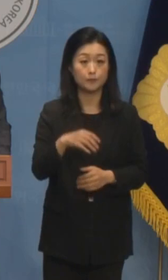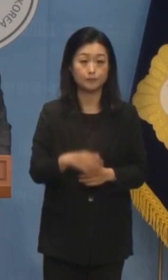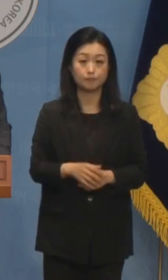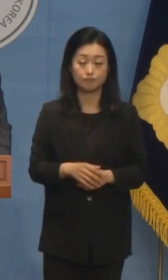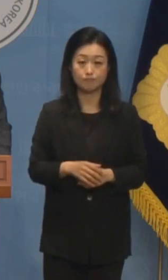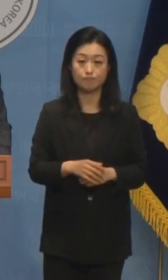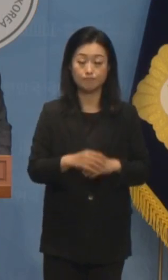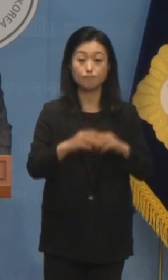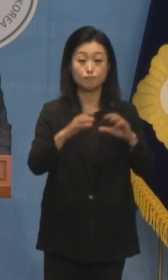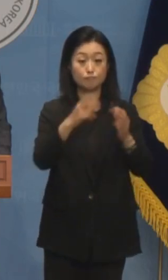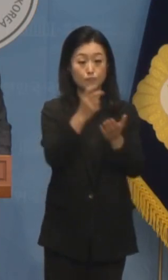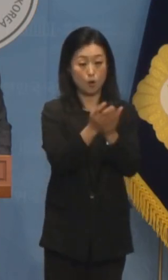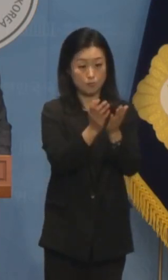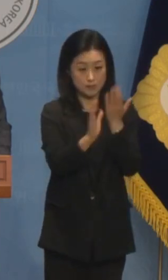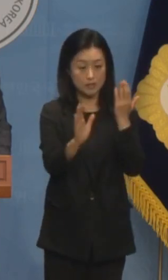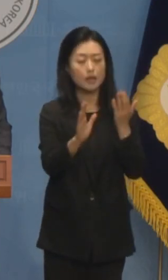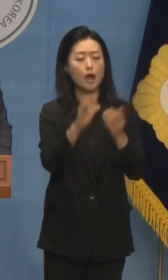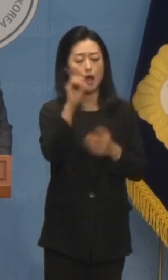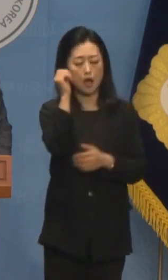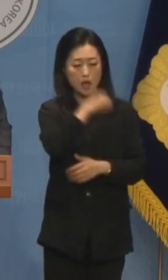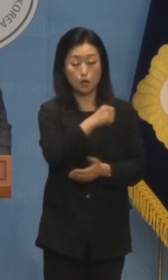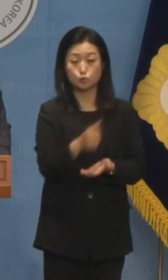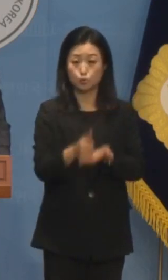위헌 의견을 존중해서